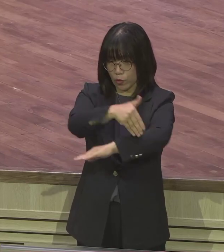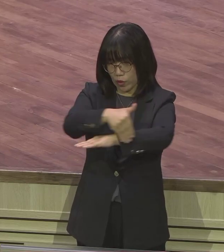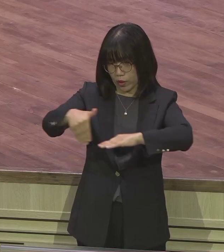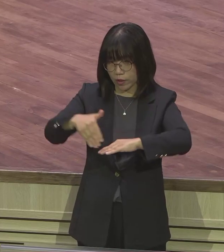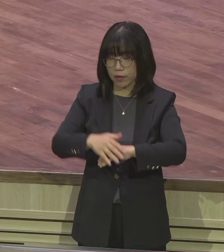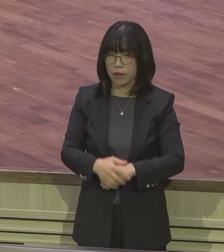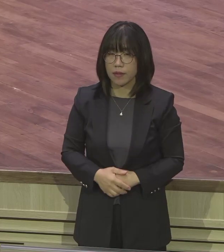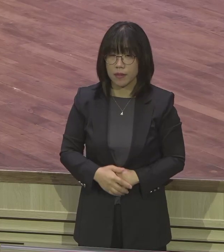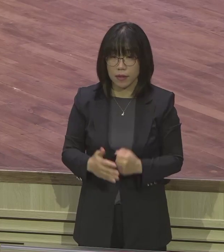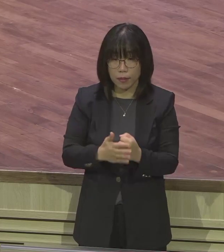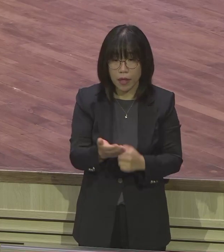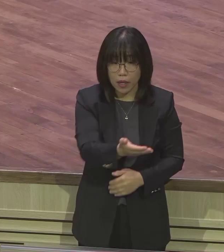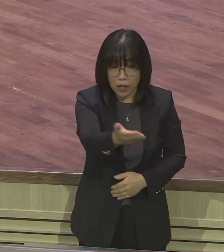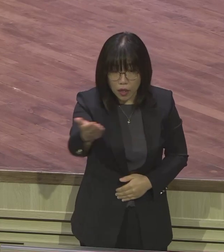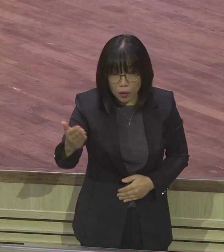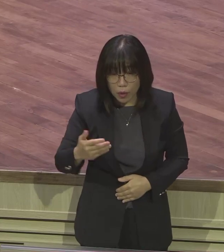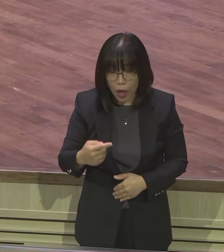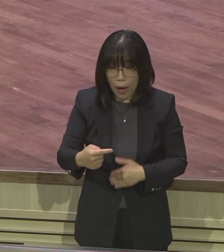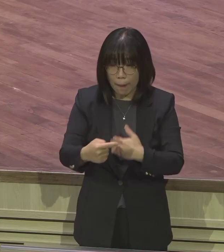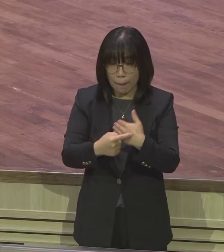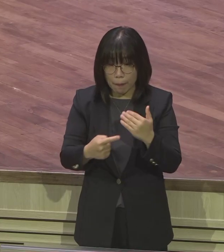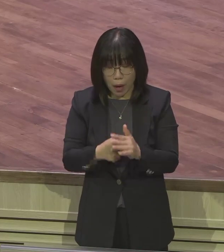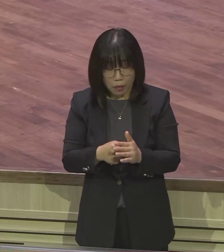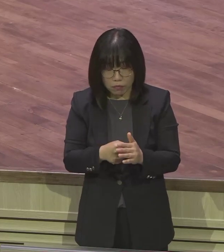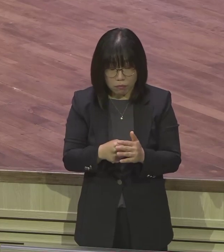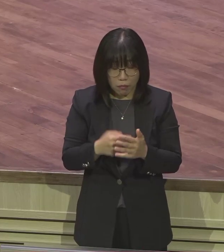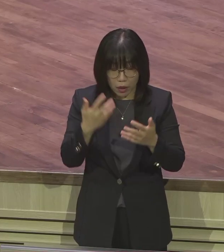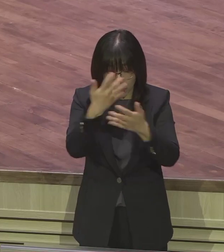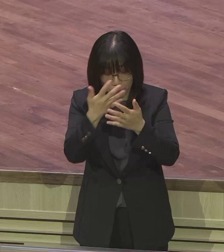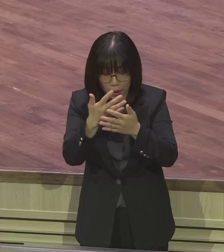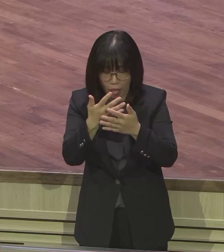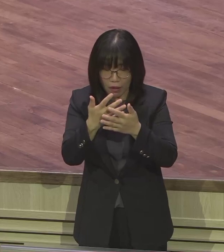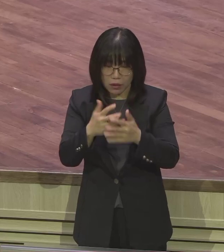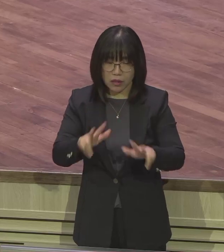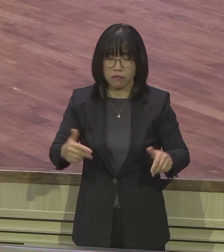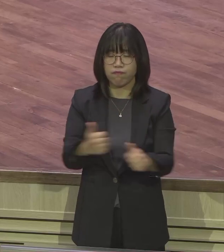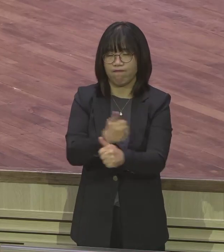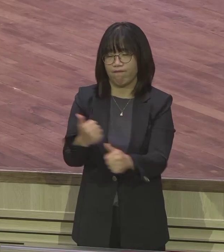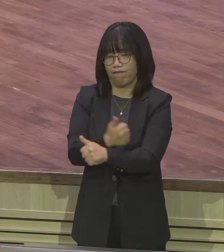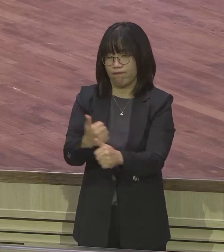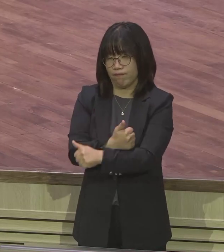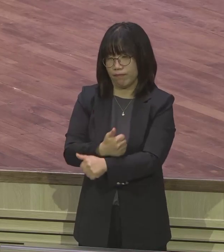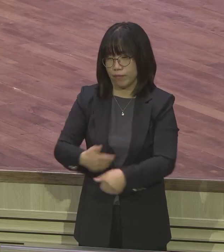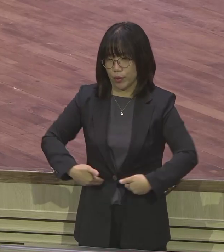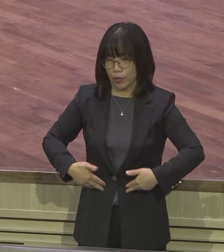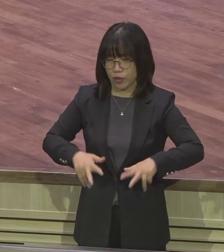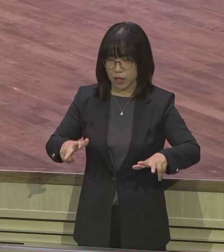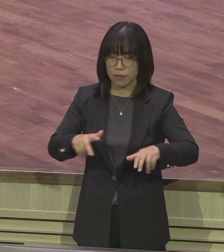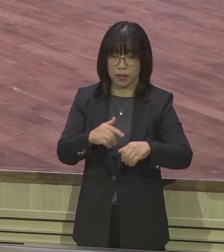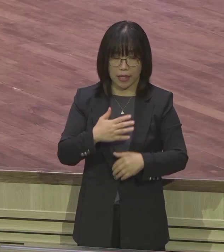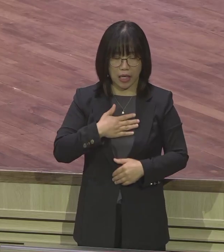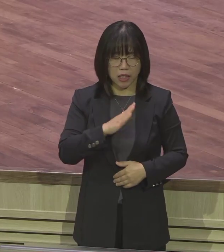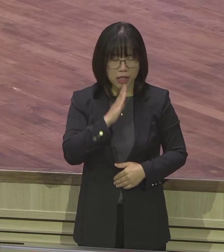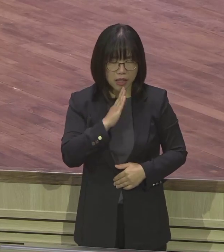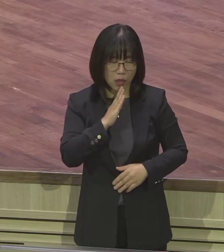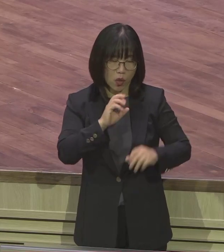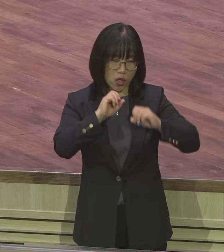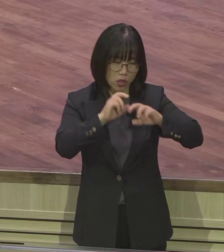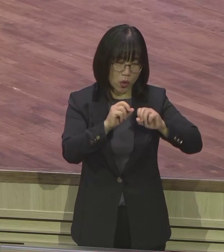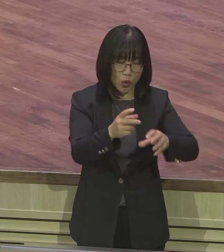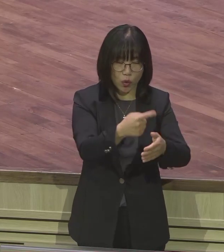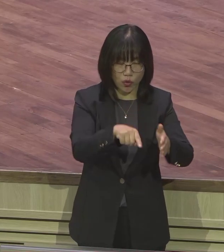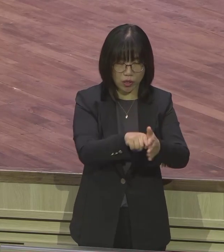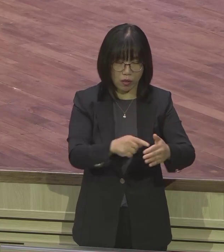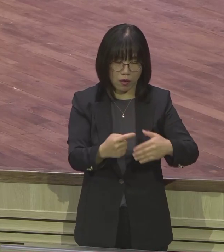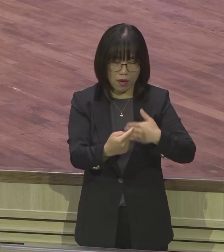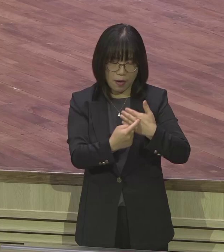영적으로 가슴 가지지 않은 사람은 전부 다 곤란해서 다 바꿔야 돼. 가슴을 가지고 내가 2, 3, 7 살 하나님 부름받은